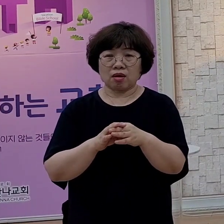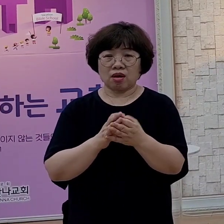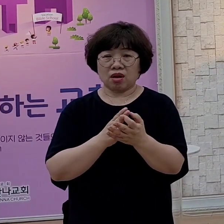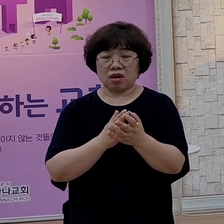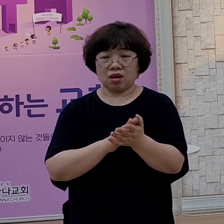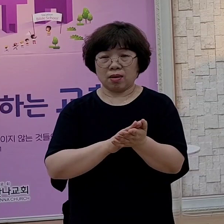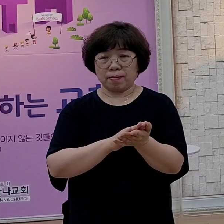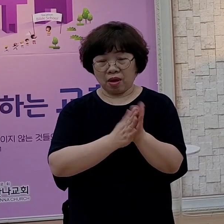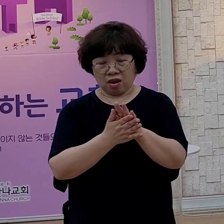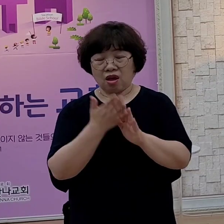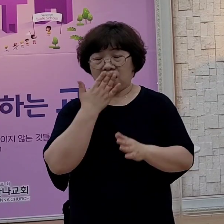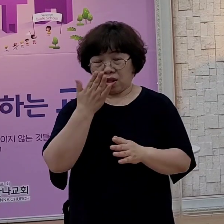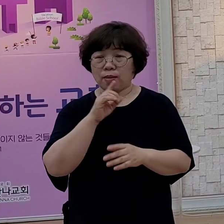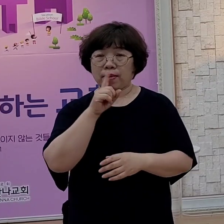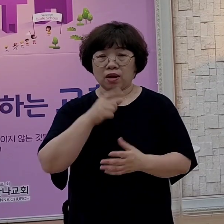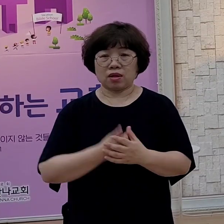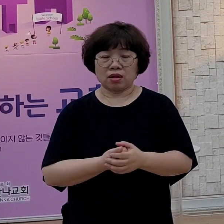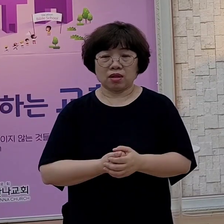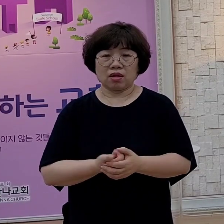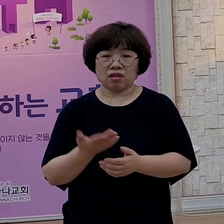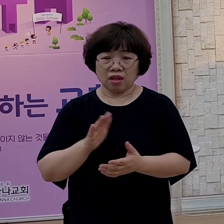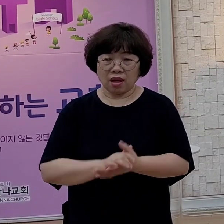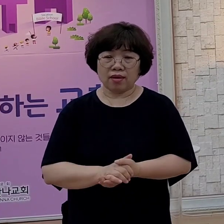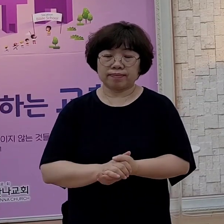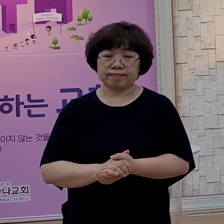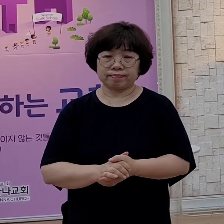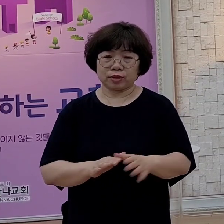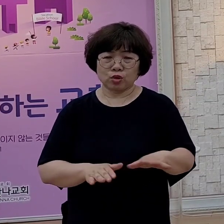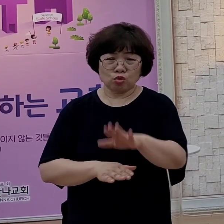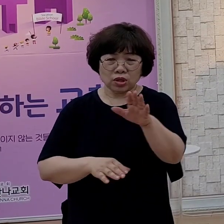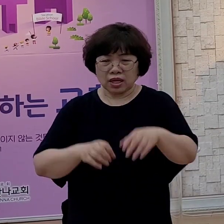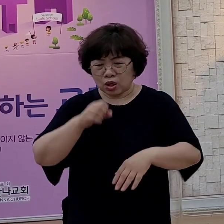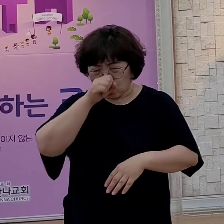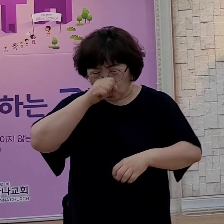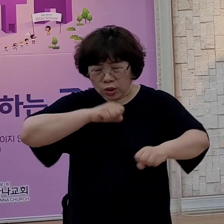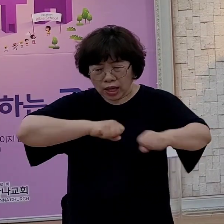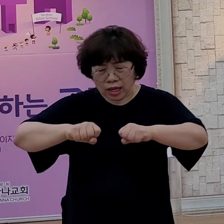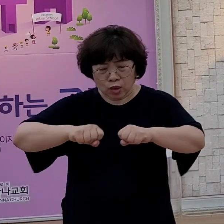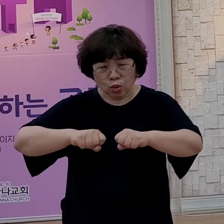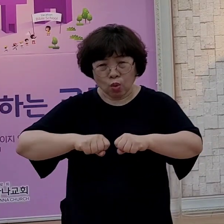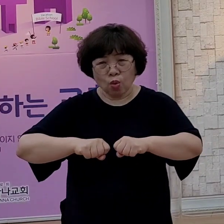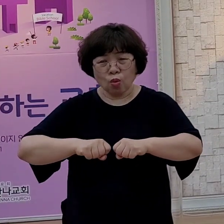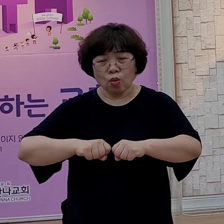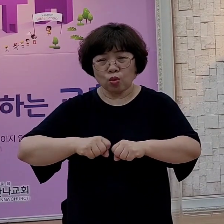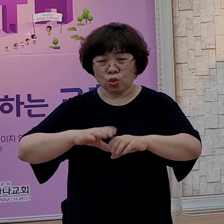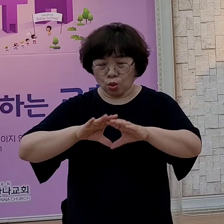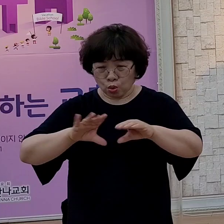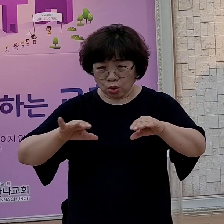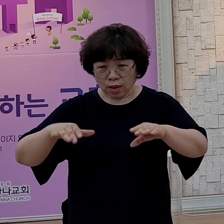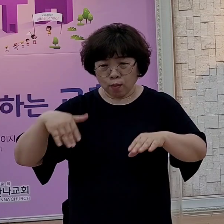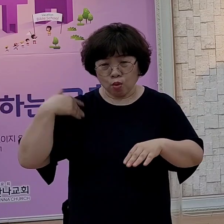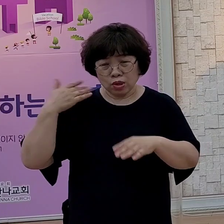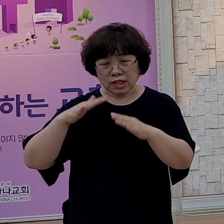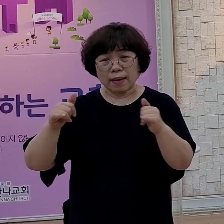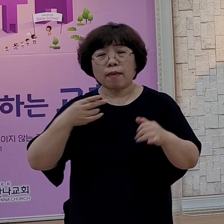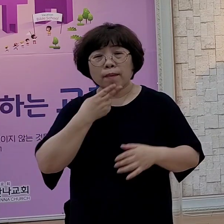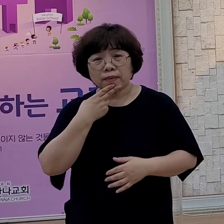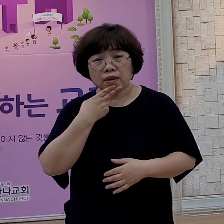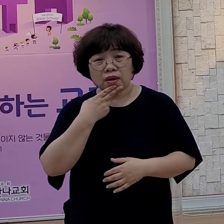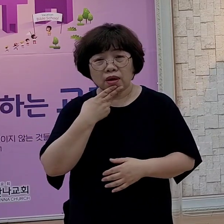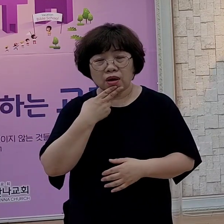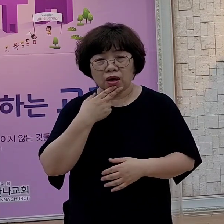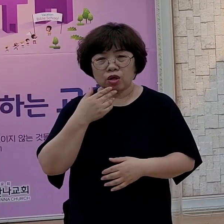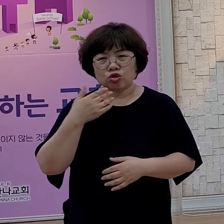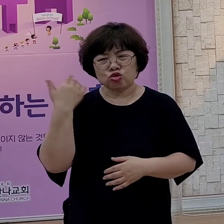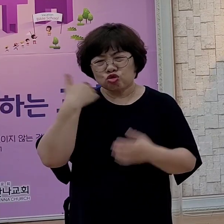아닙니다. 우리가 선행을 알고 또 온유함을 모르는 자가 어디 있냐고요. 착하게 살아야 된다. 어릴